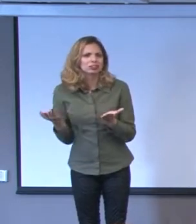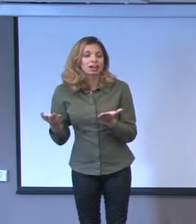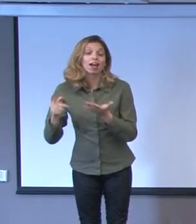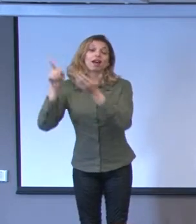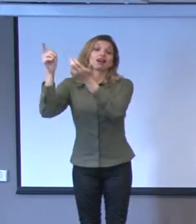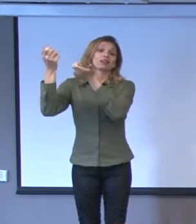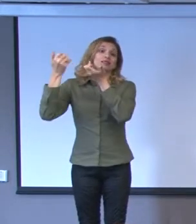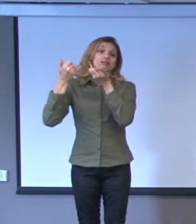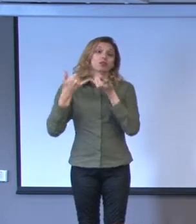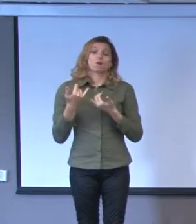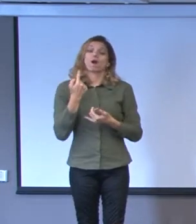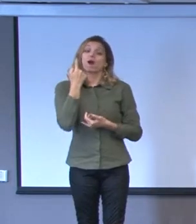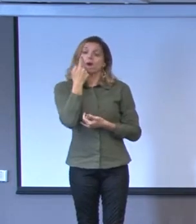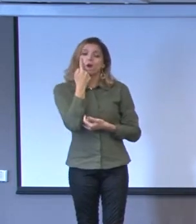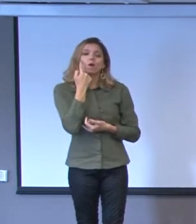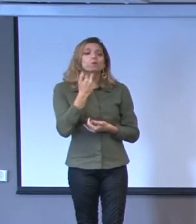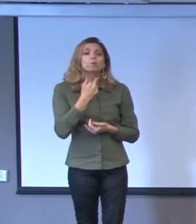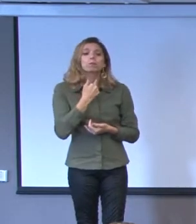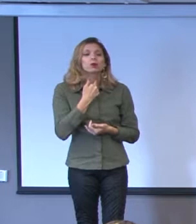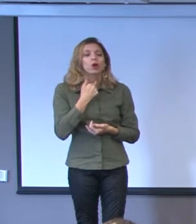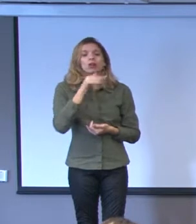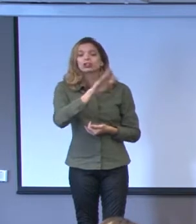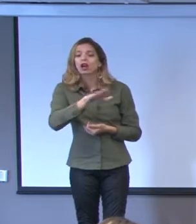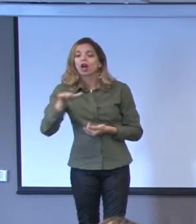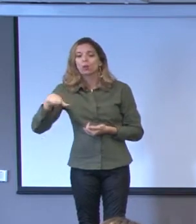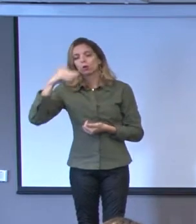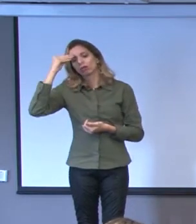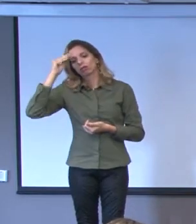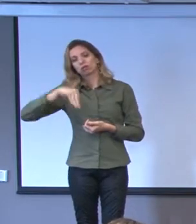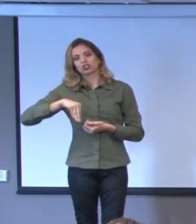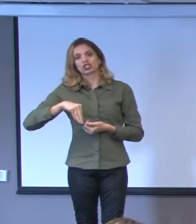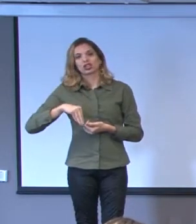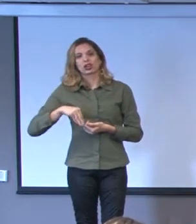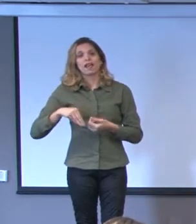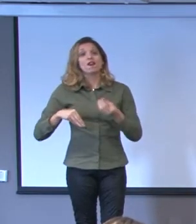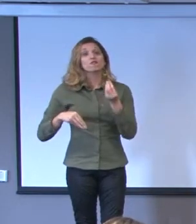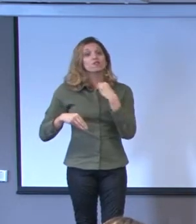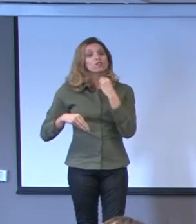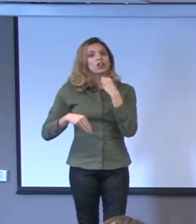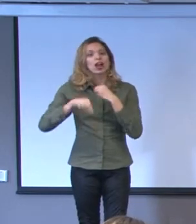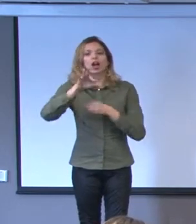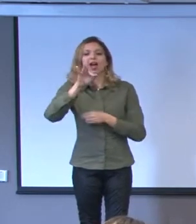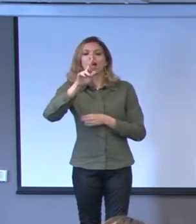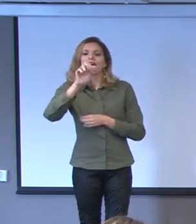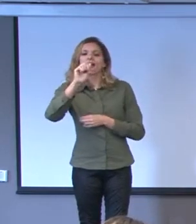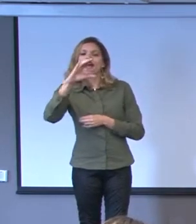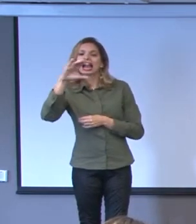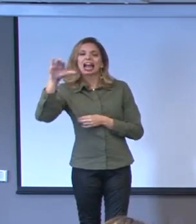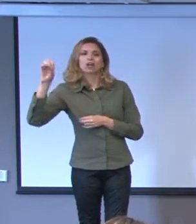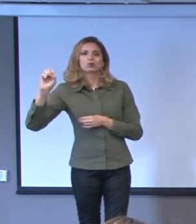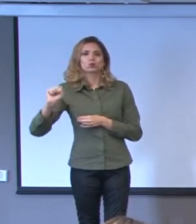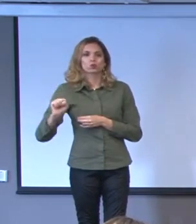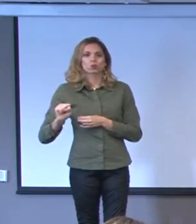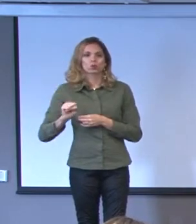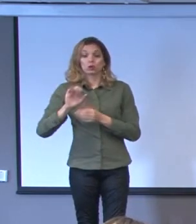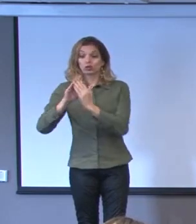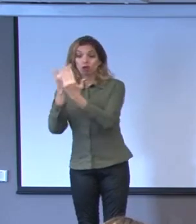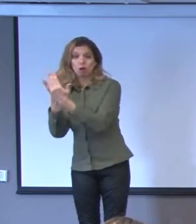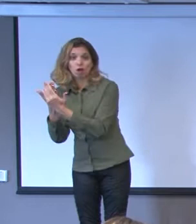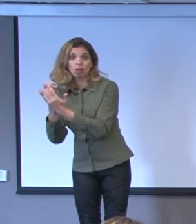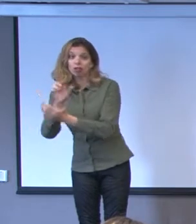que os alunos não deveriam desistir, que o fracasso escolar, né, não podia